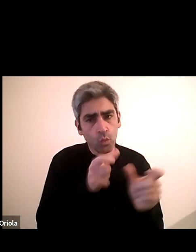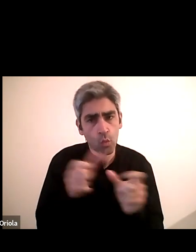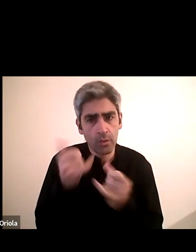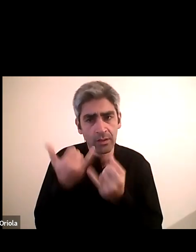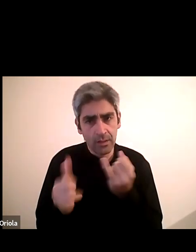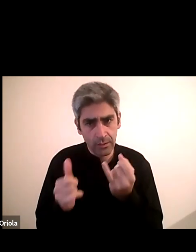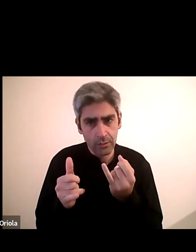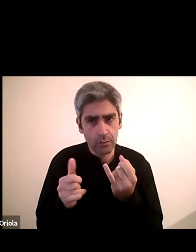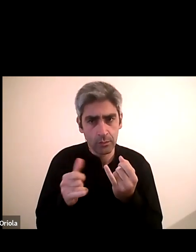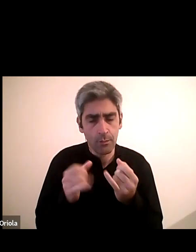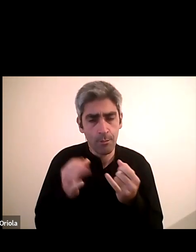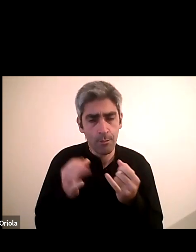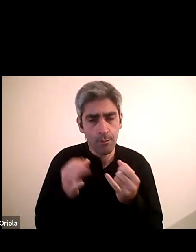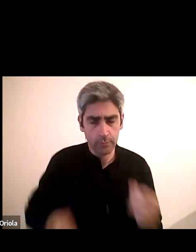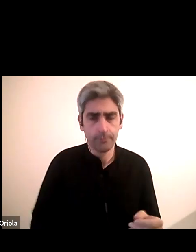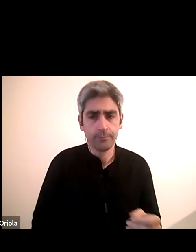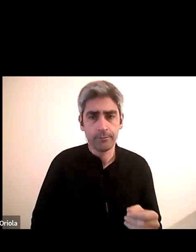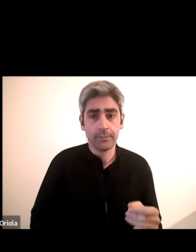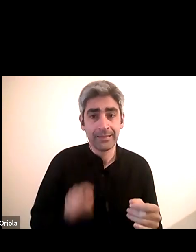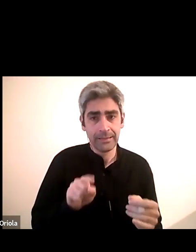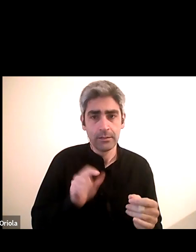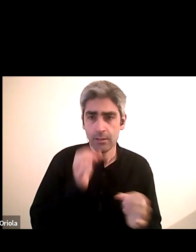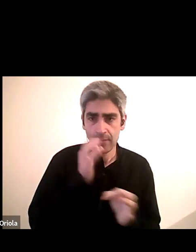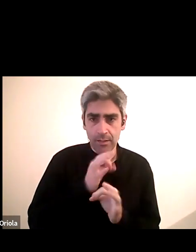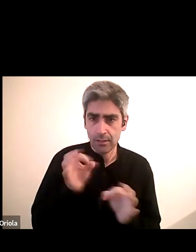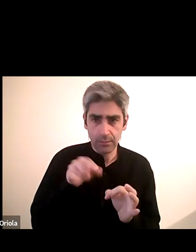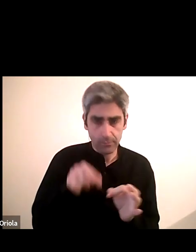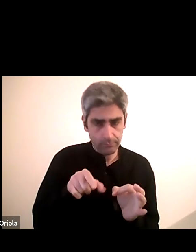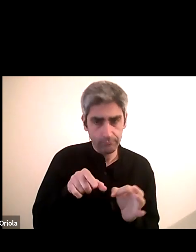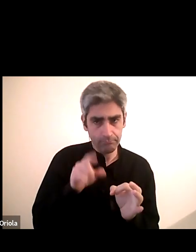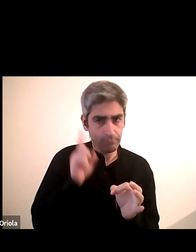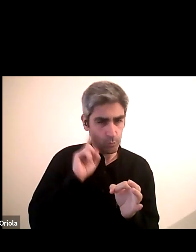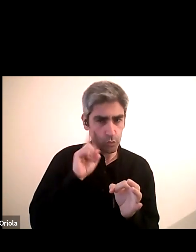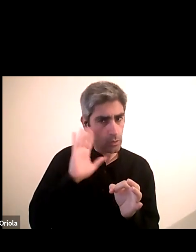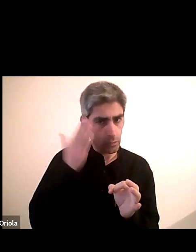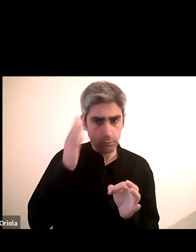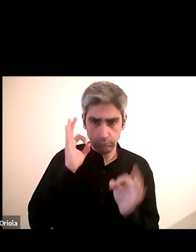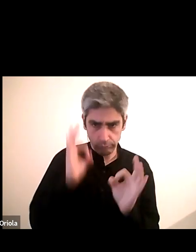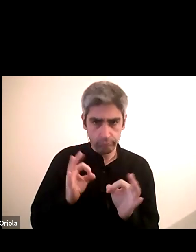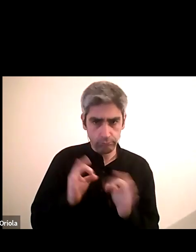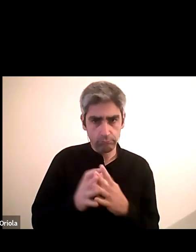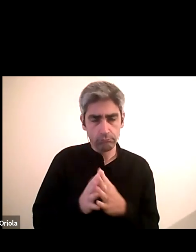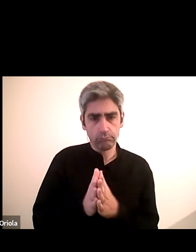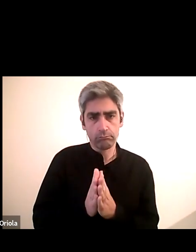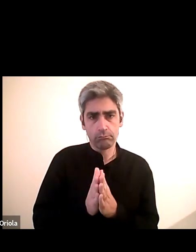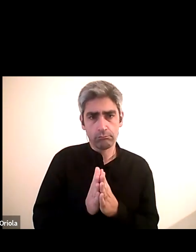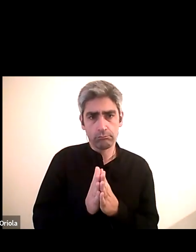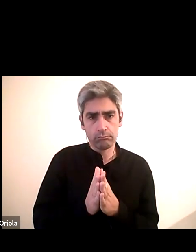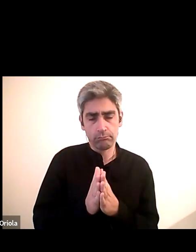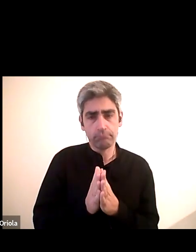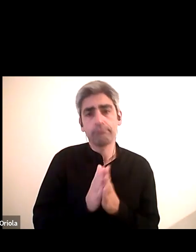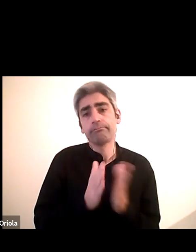riscos profissionais. Isto é extraordinariamente importante. Ora bem,